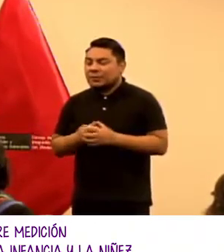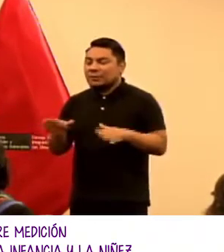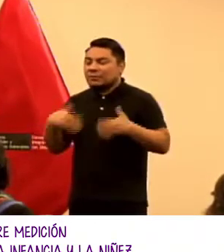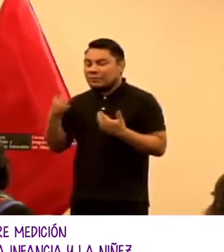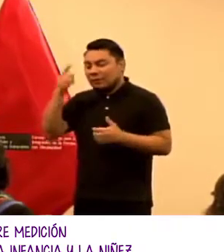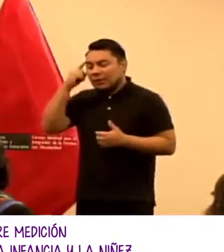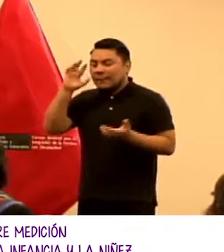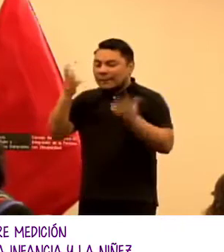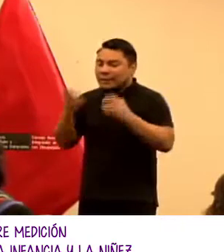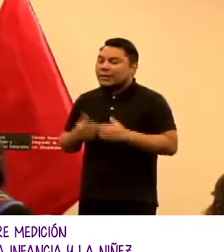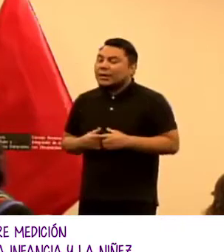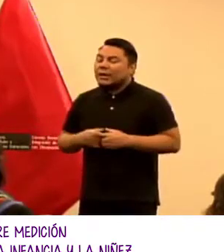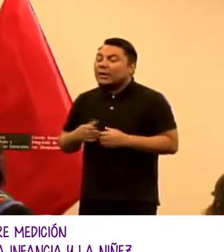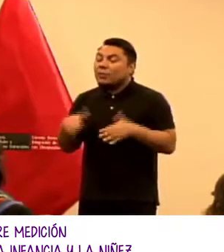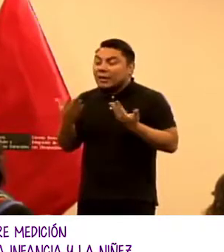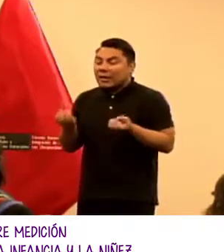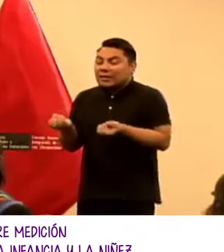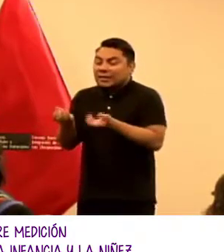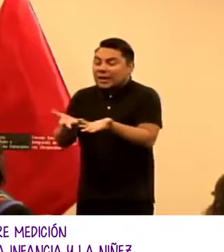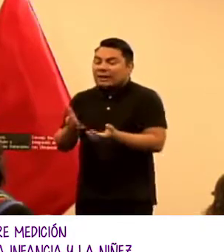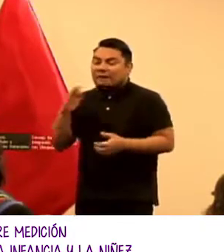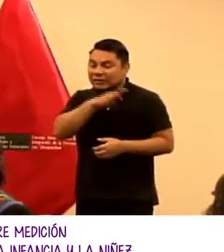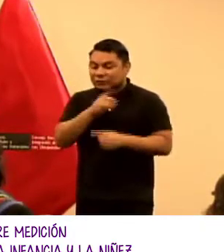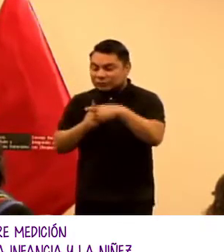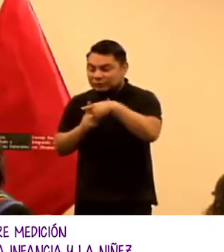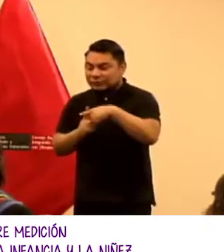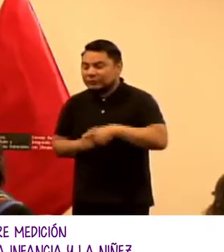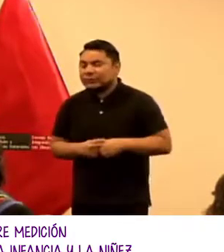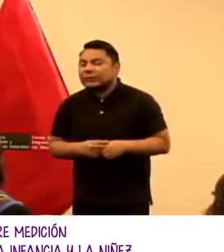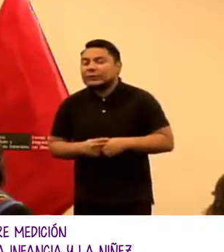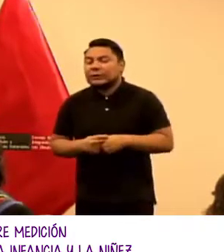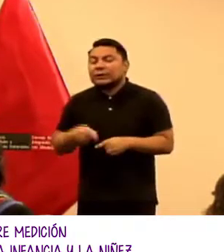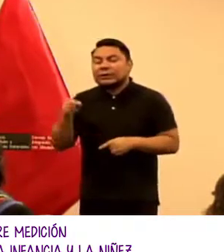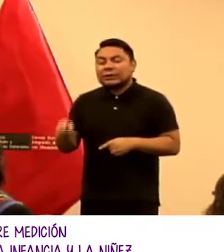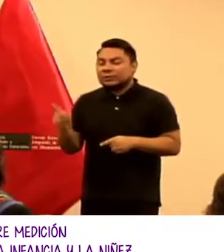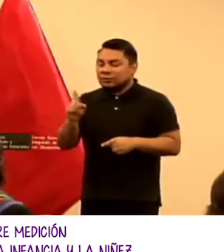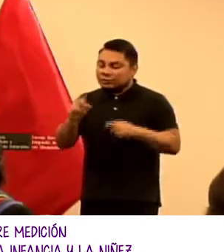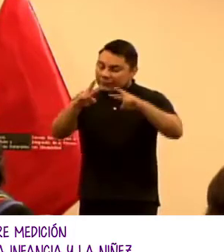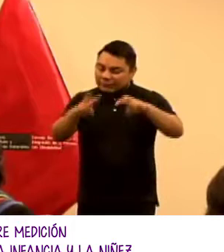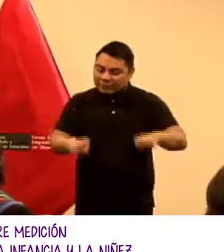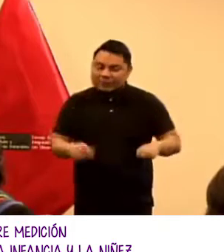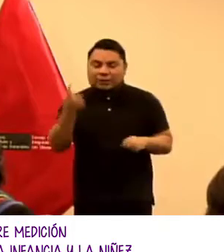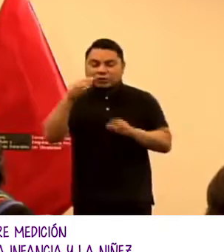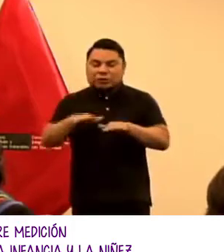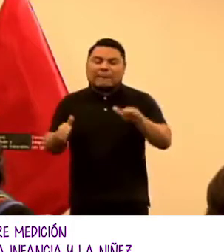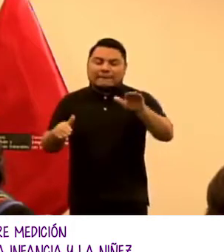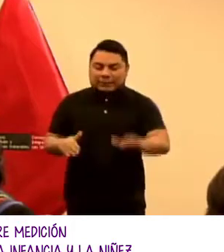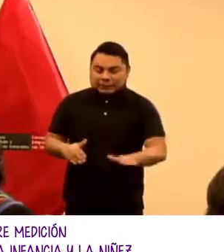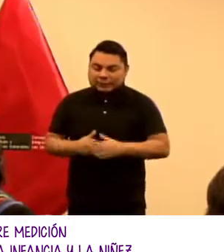favorecer el aparecer de casos de falsos positivos. Y este ámbito tampoco se mide para los niños más